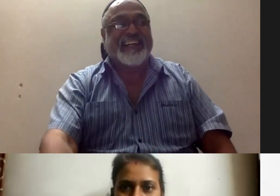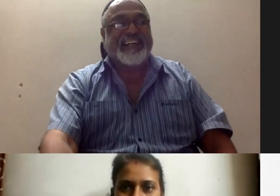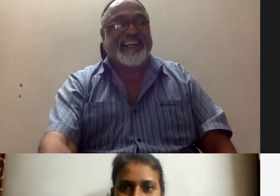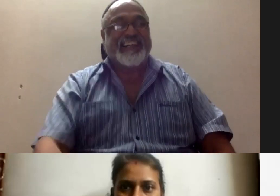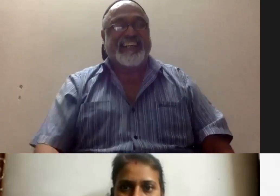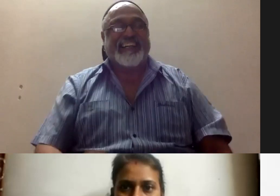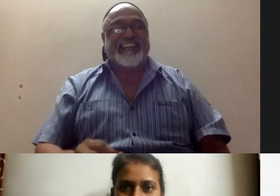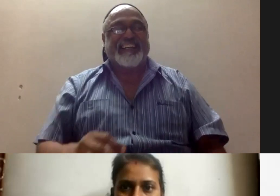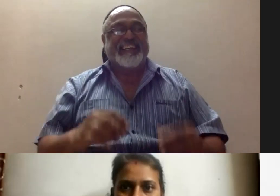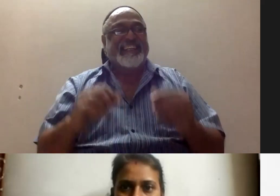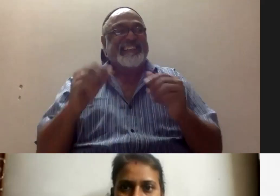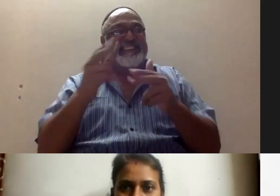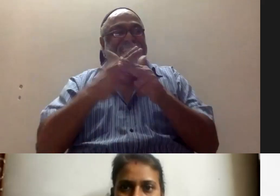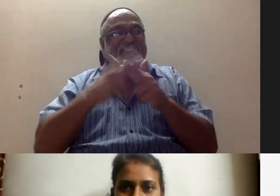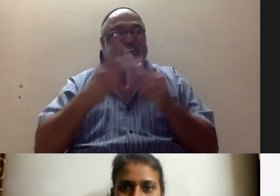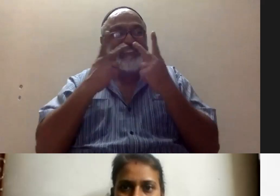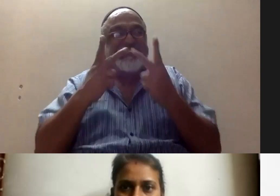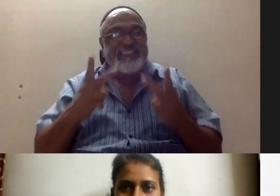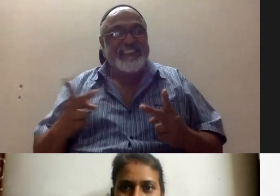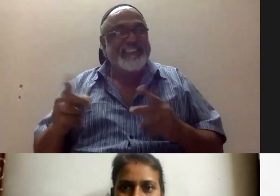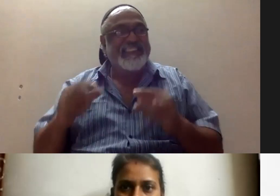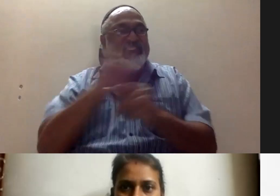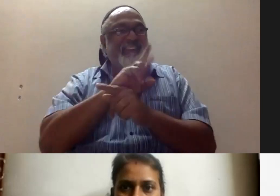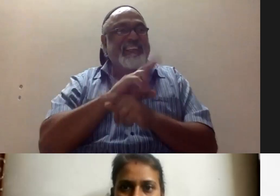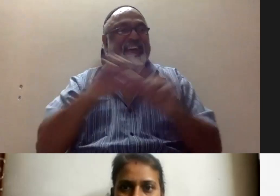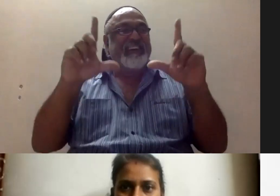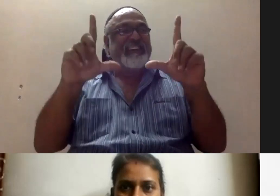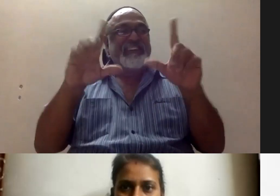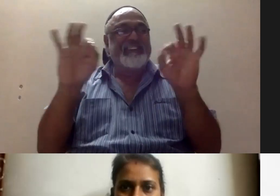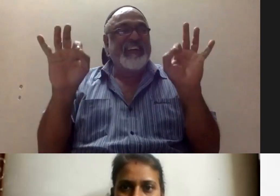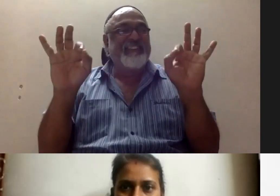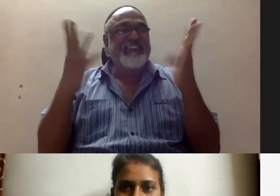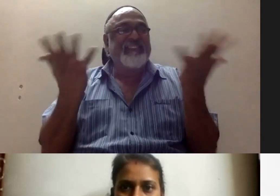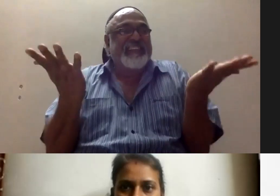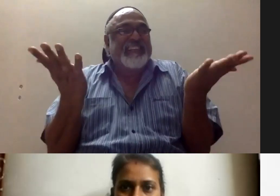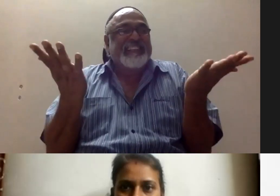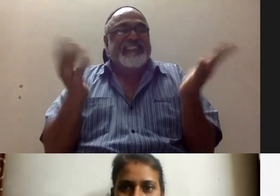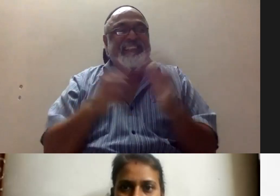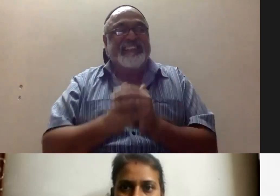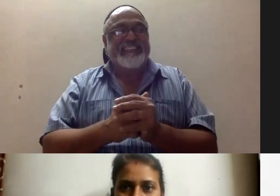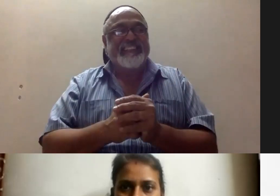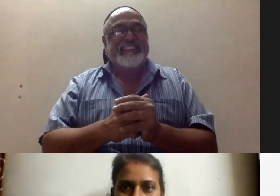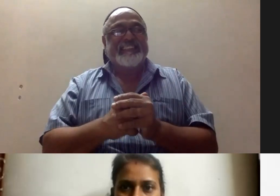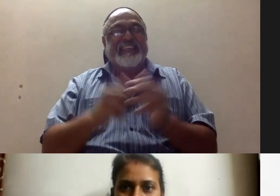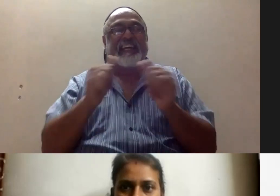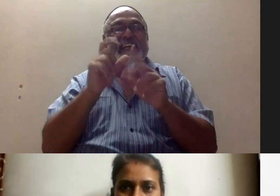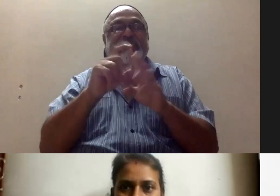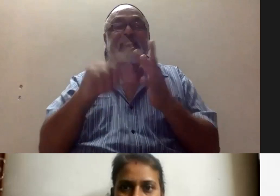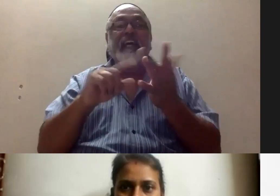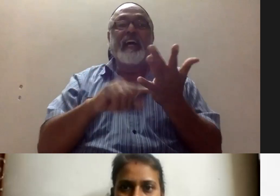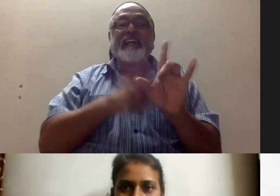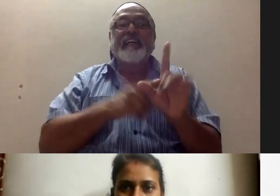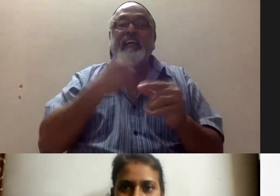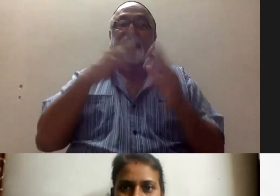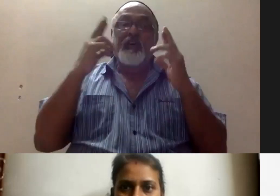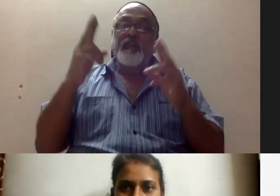आई एम नॉट एबल टू सी द वीडियो, सो आदित्य आई होप वी